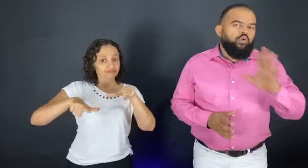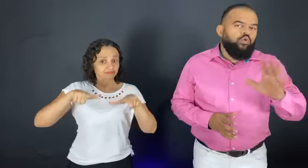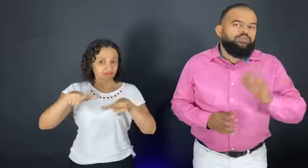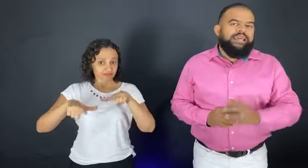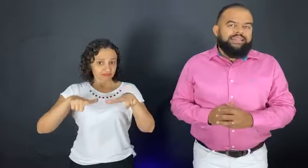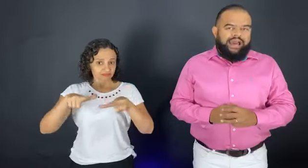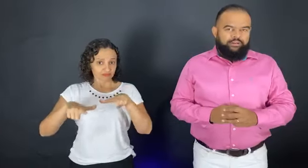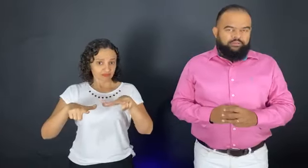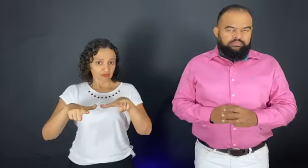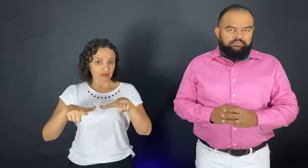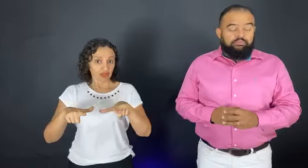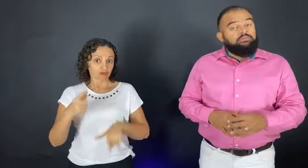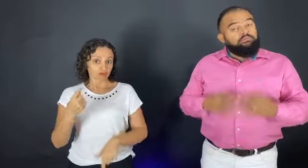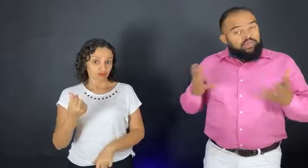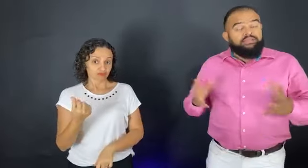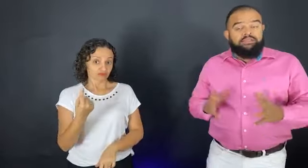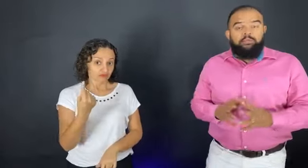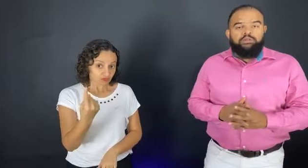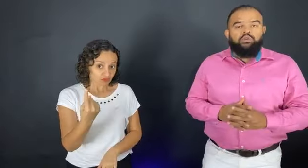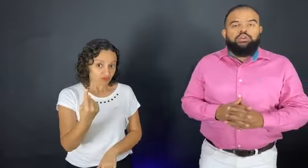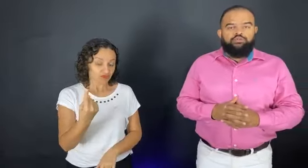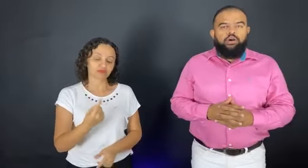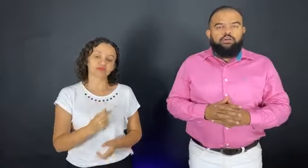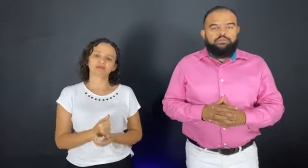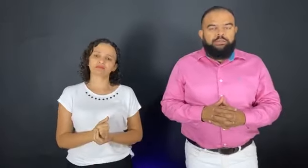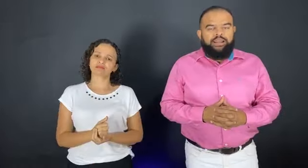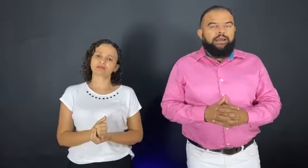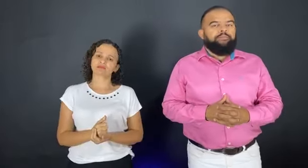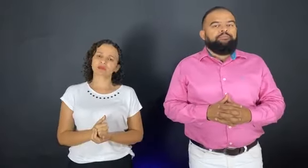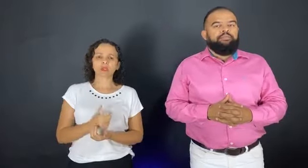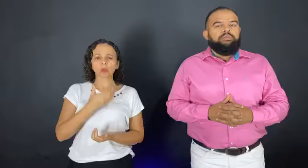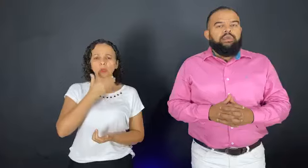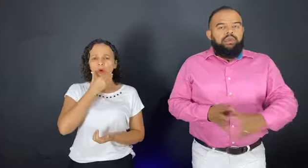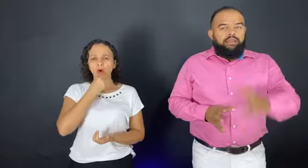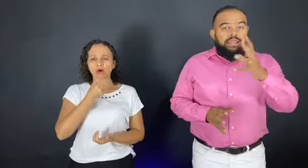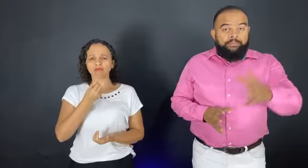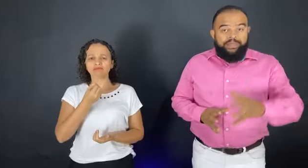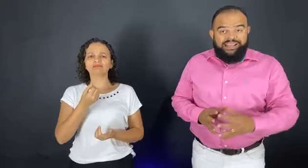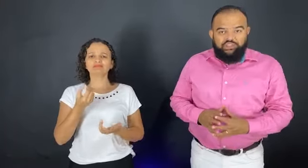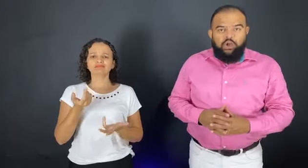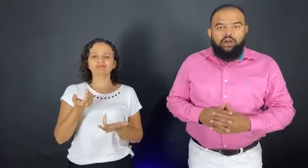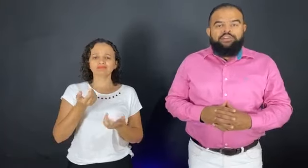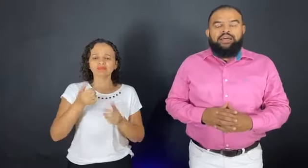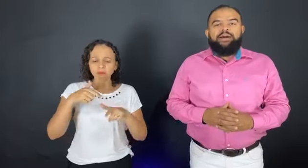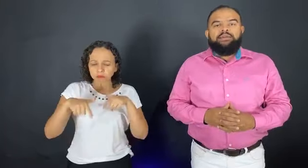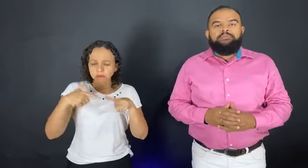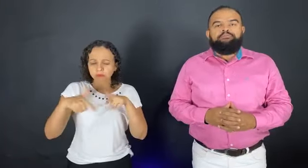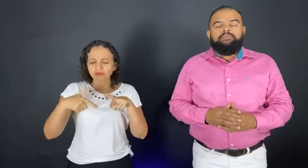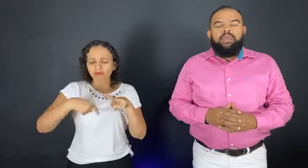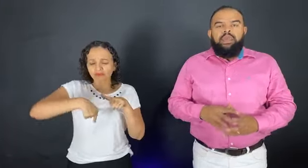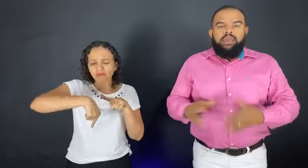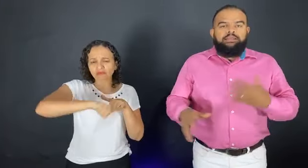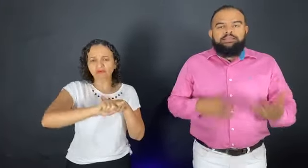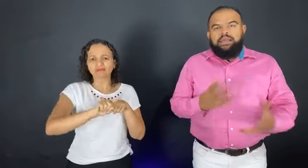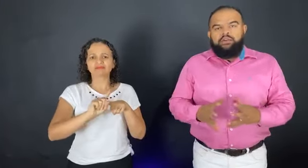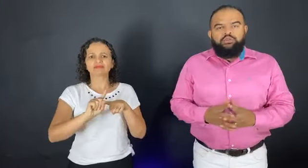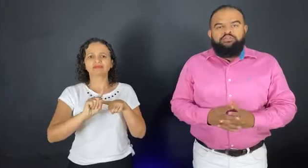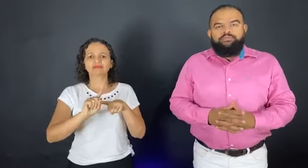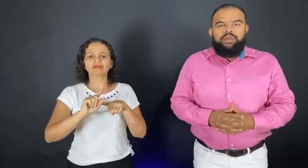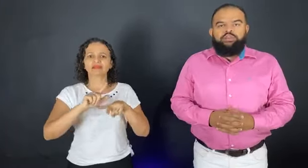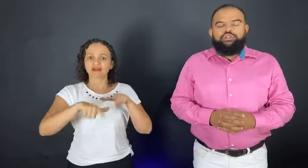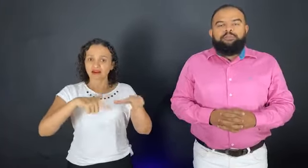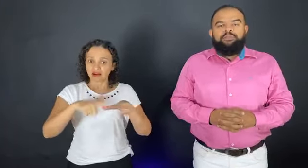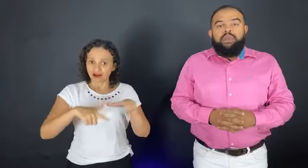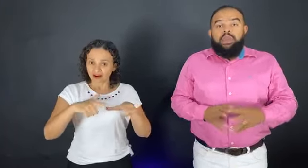seja, um denário. Esses trabalhadores foram trabalhar. Lá pelas 9 da manhã, ele